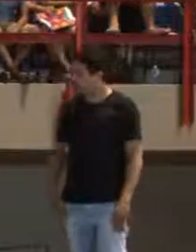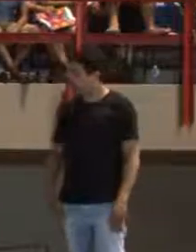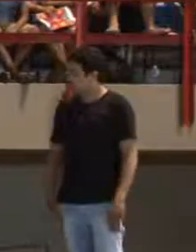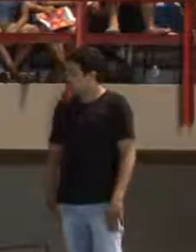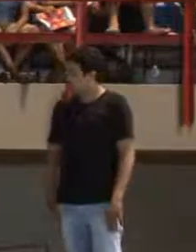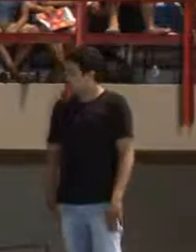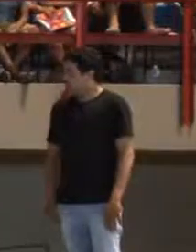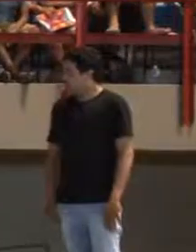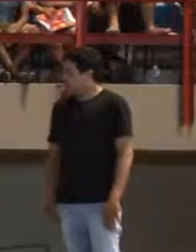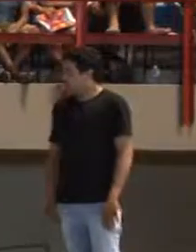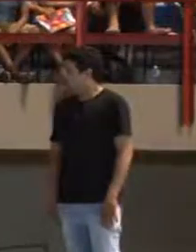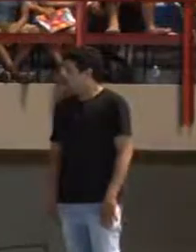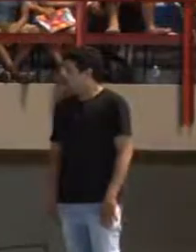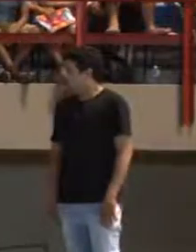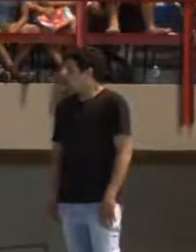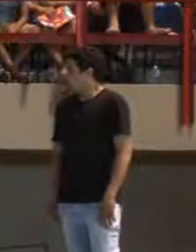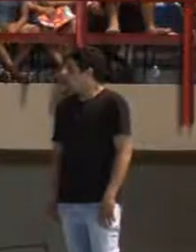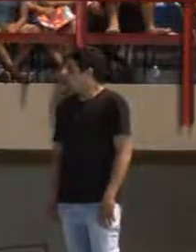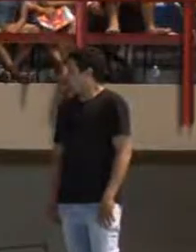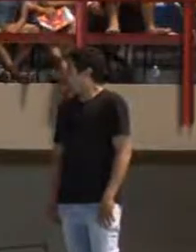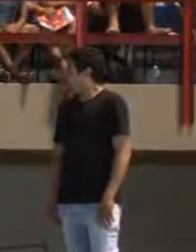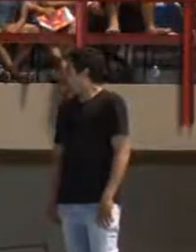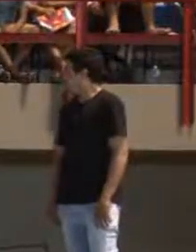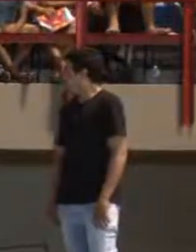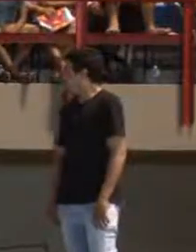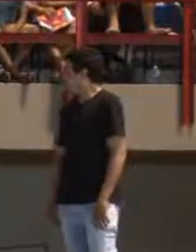Última pergunta.